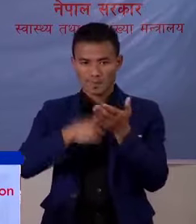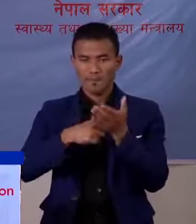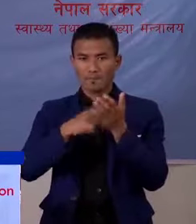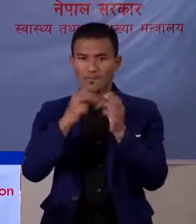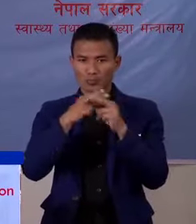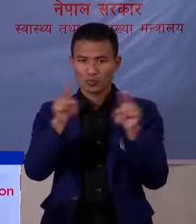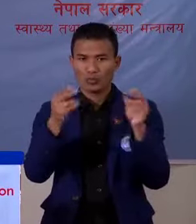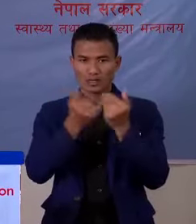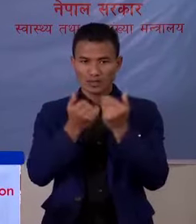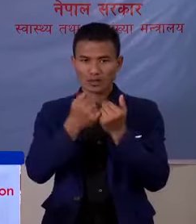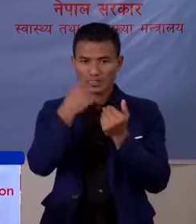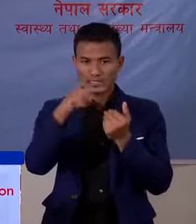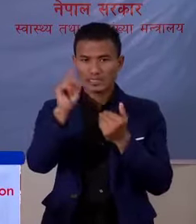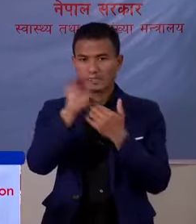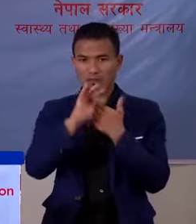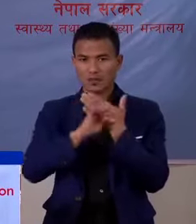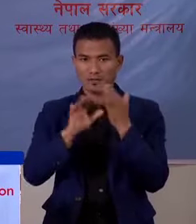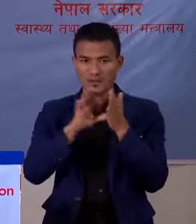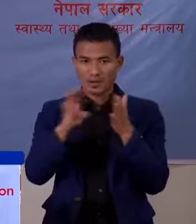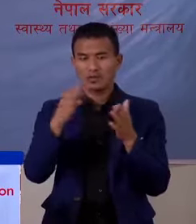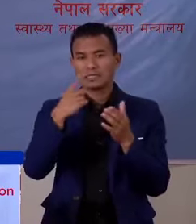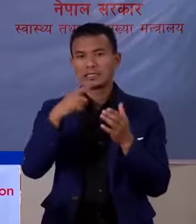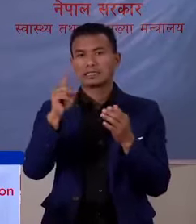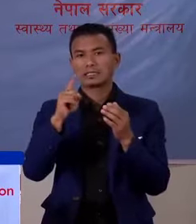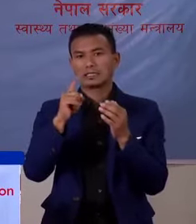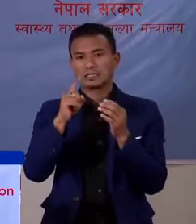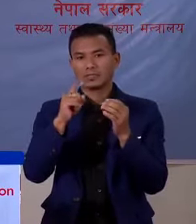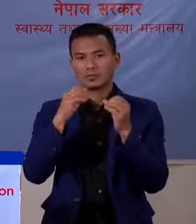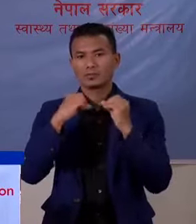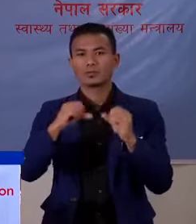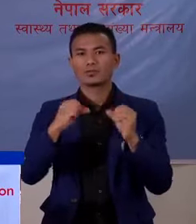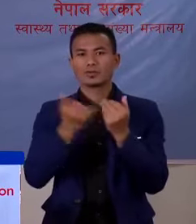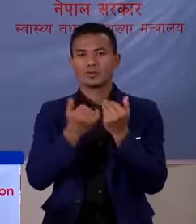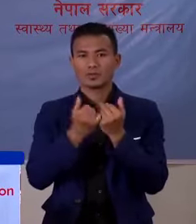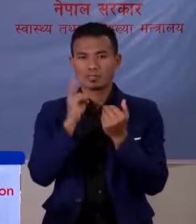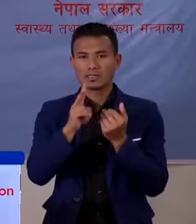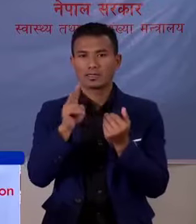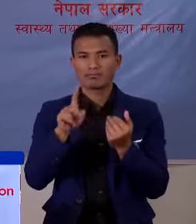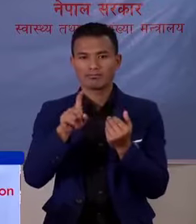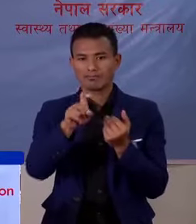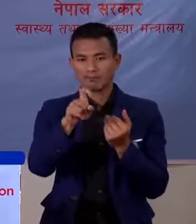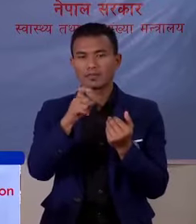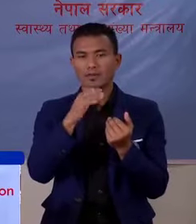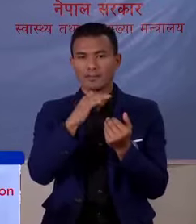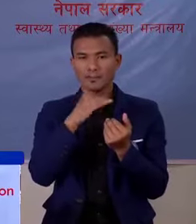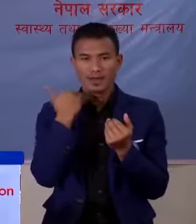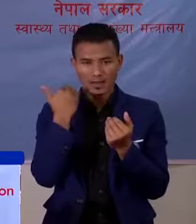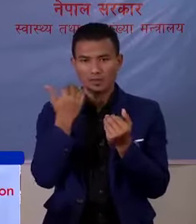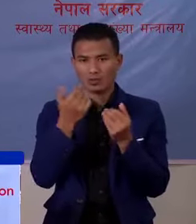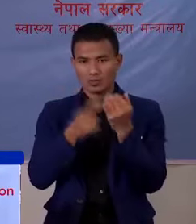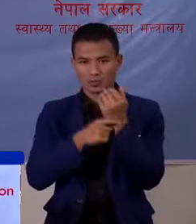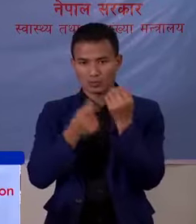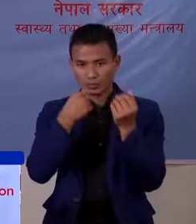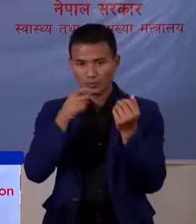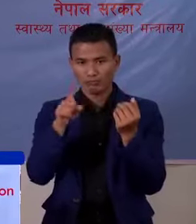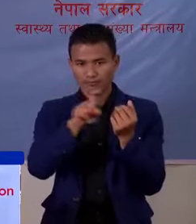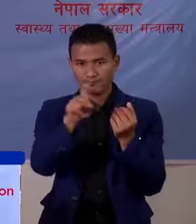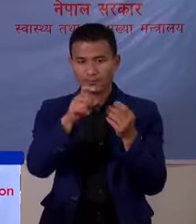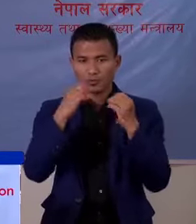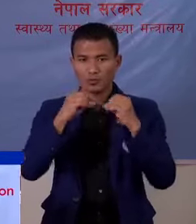पुरा गरेर सही तरिकाले सही मात्रामा यस्ता डिजइन्फेक्टहरू प्रयोग गरिएको खण्डमा